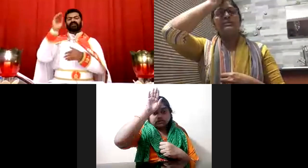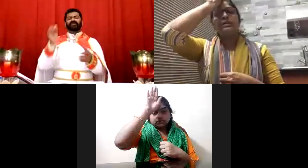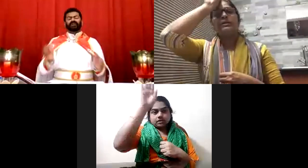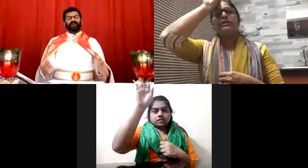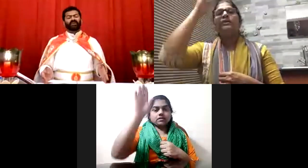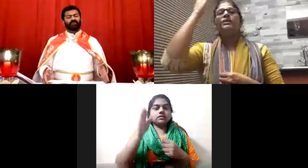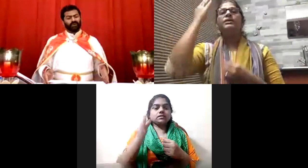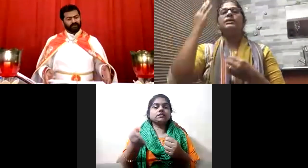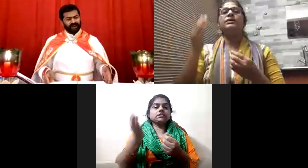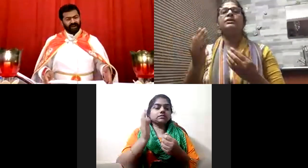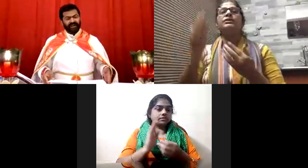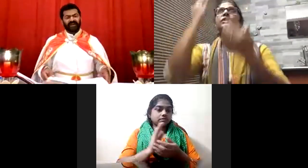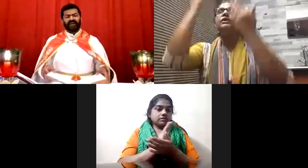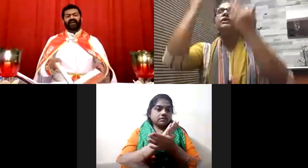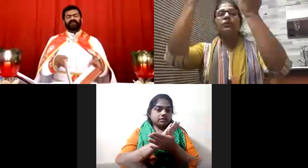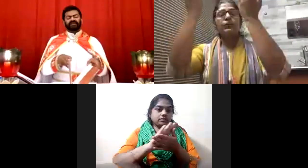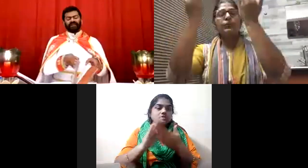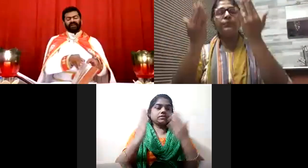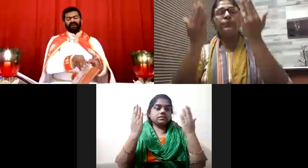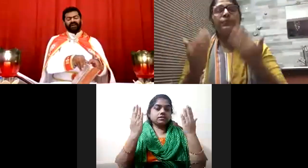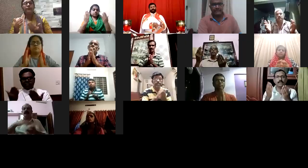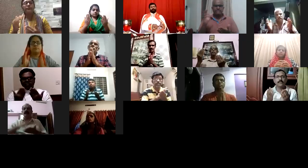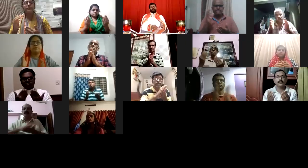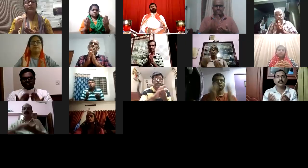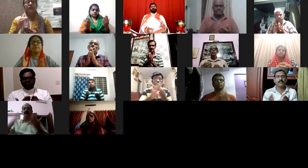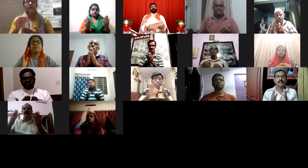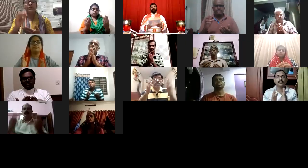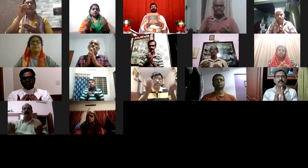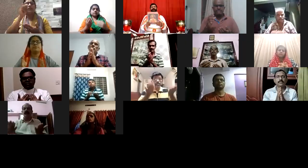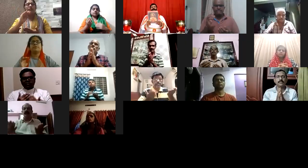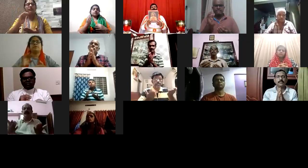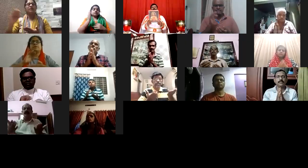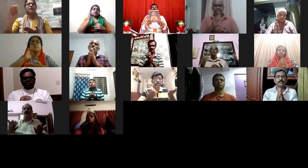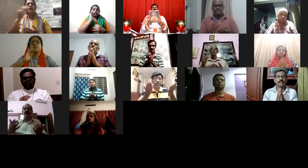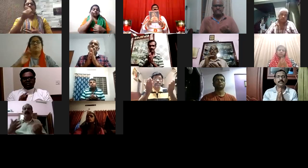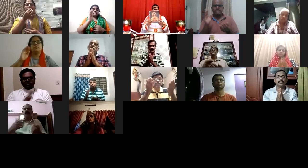രാജാവിൻ തിരുമുൻപിൽ കീർത്തന മധുവായി